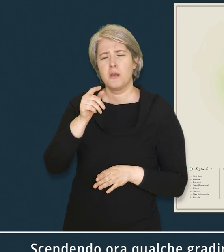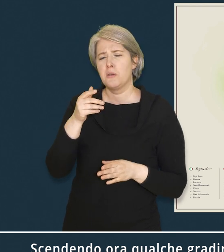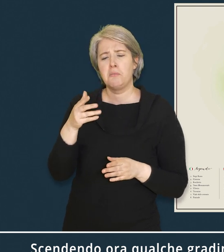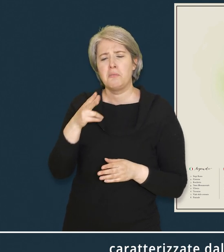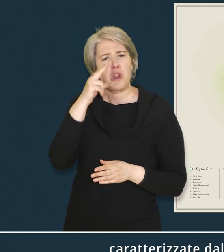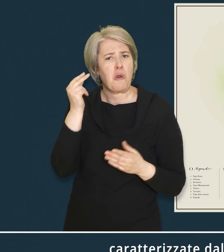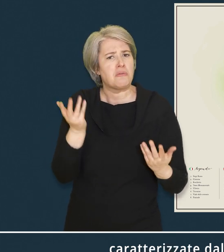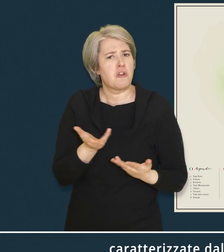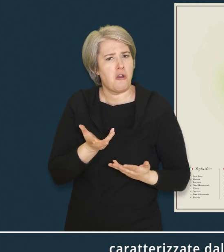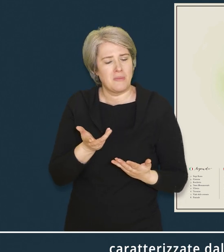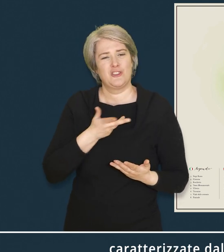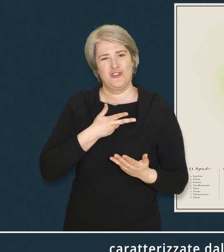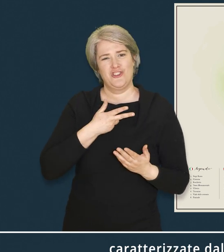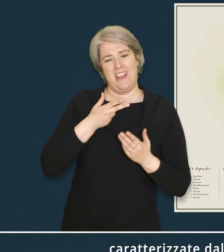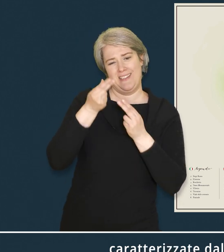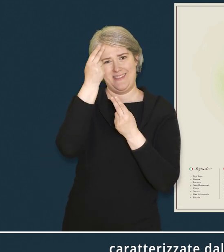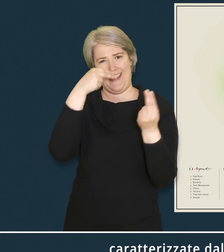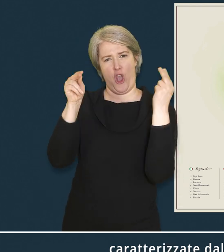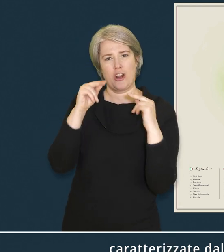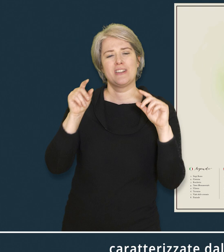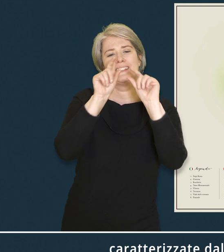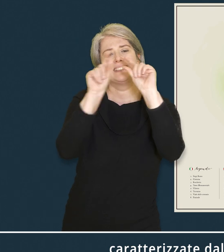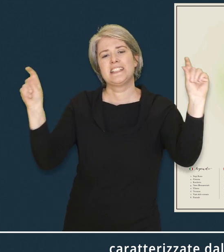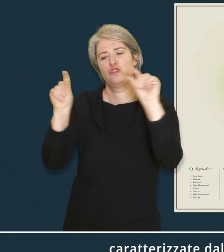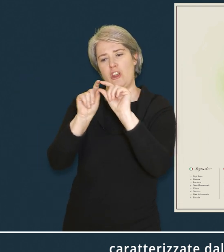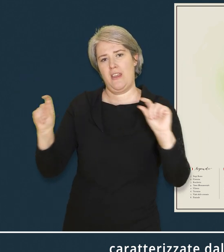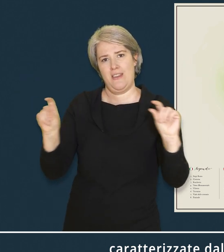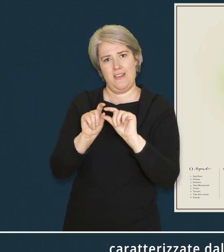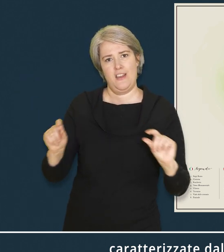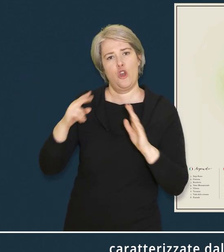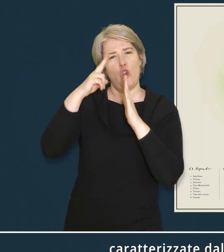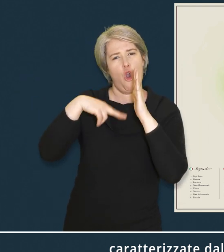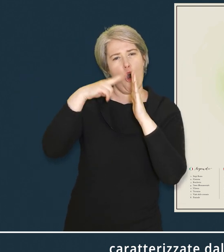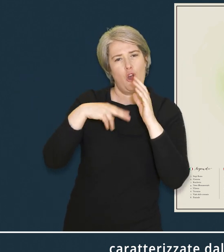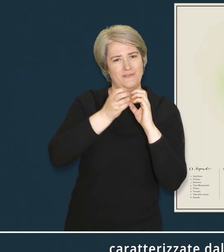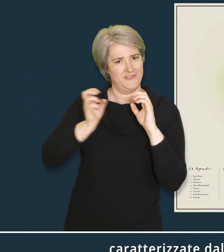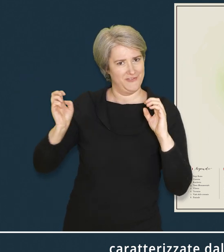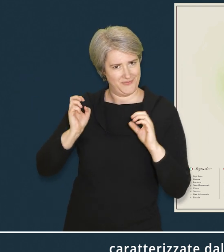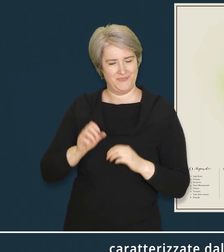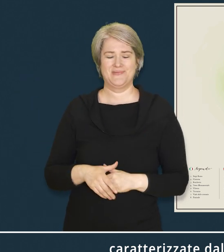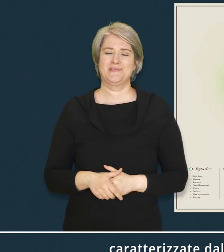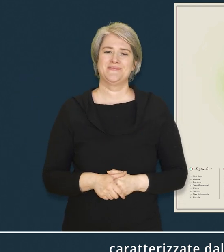proprietà, caratterizzate dalla tipica decorazione dei muri a strisce colorate.